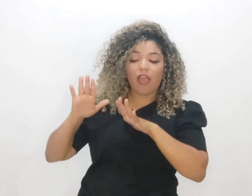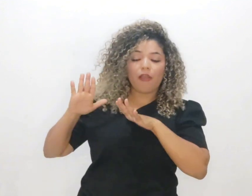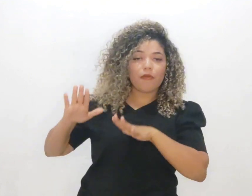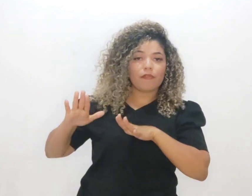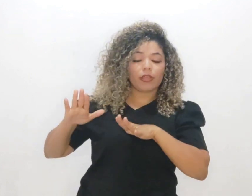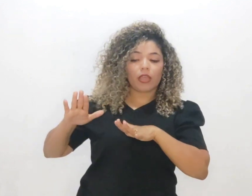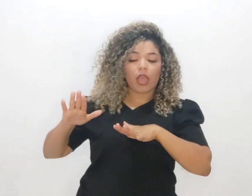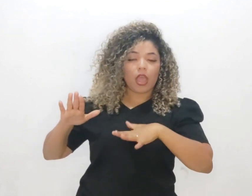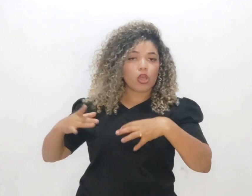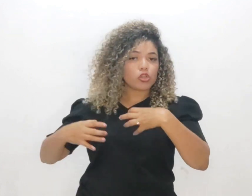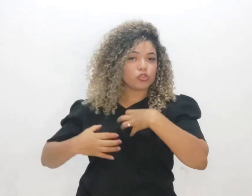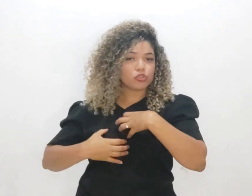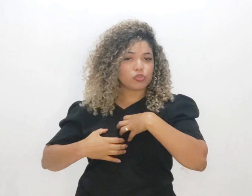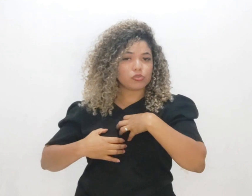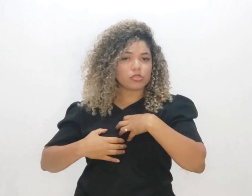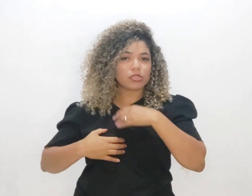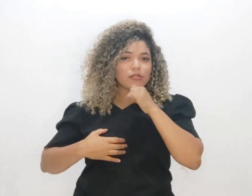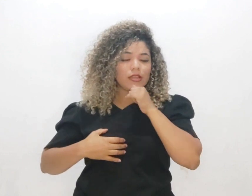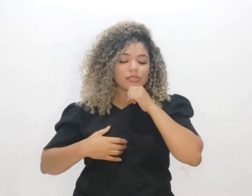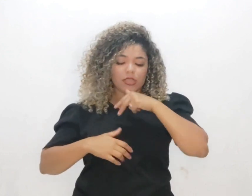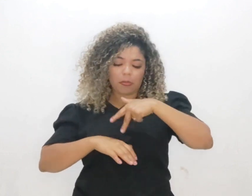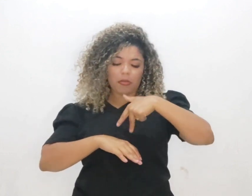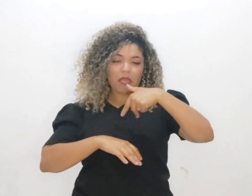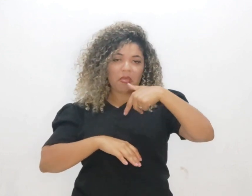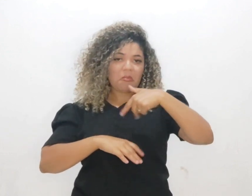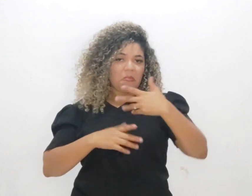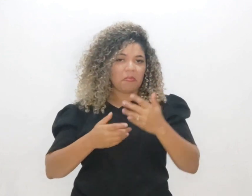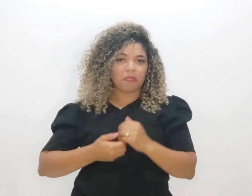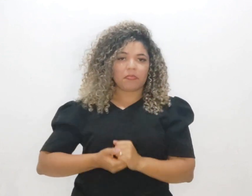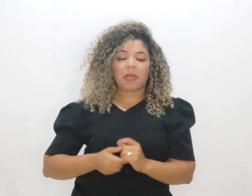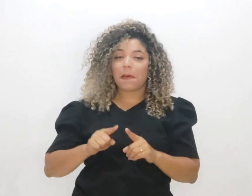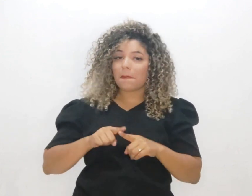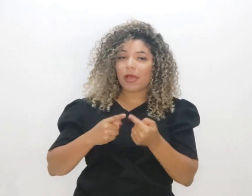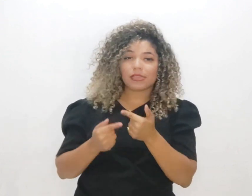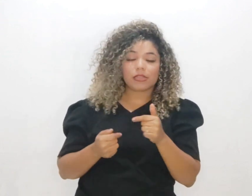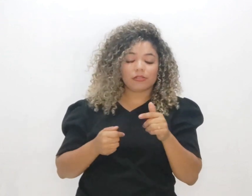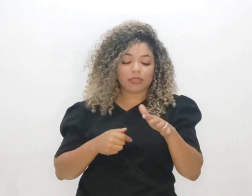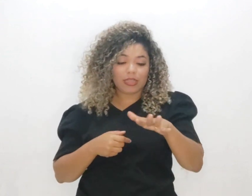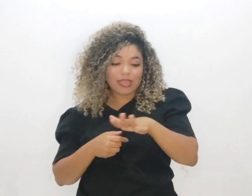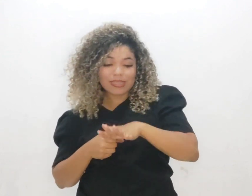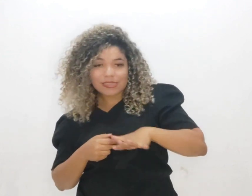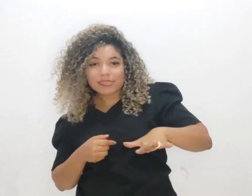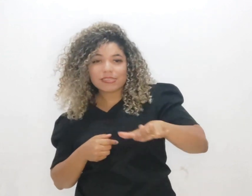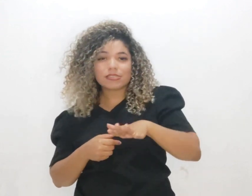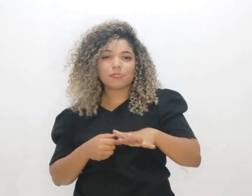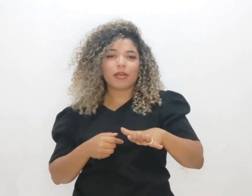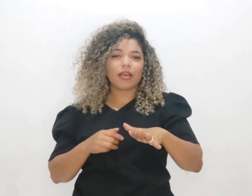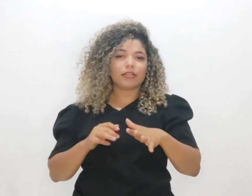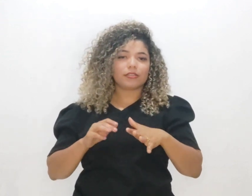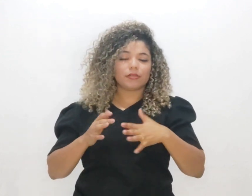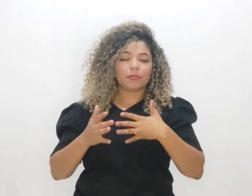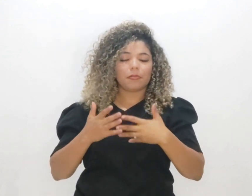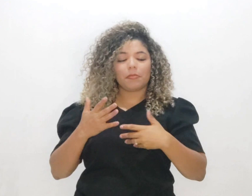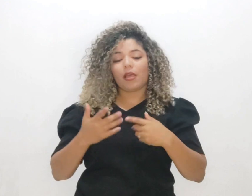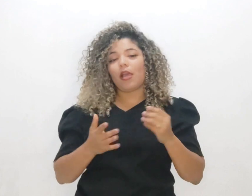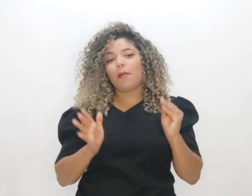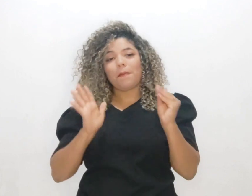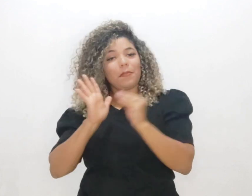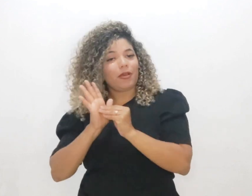posição horizontal ou vertical, mas não tem espaço para colocar ali uma engrenagem imediata. Então, dessa